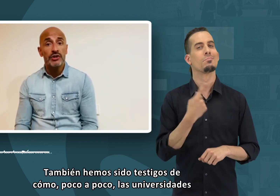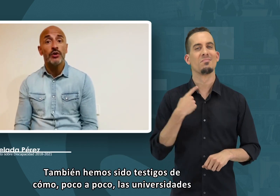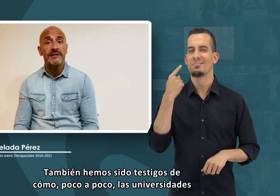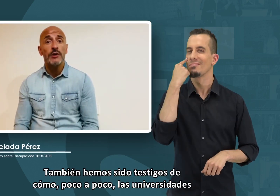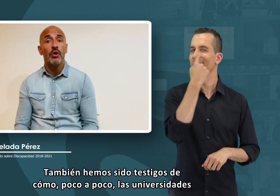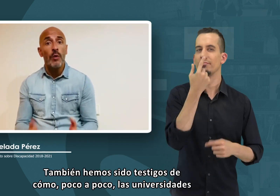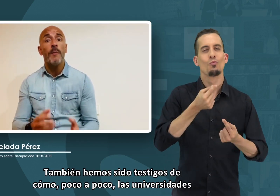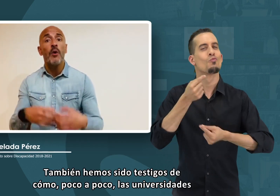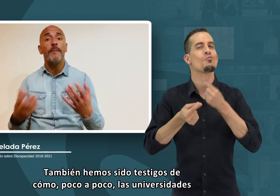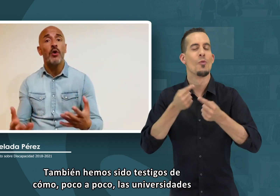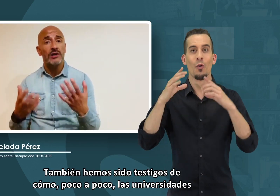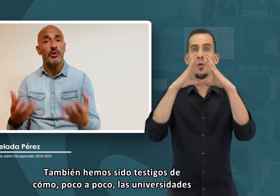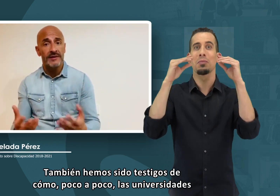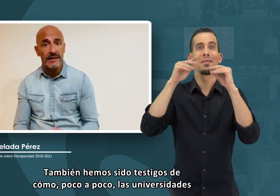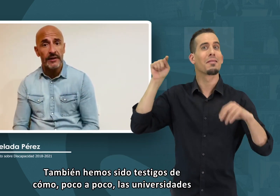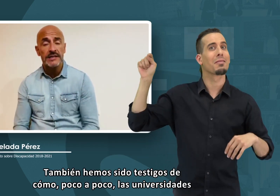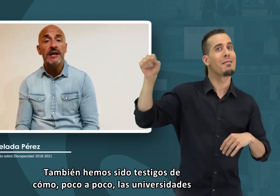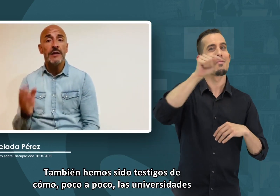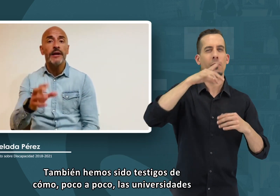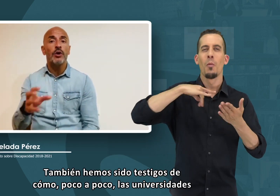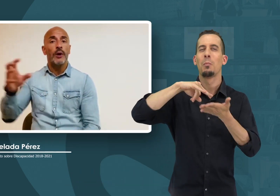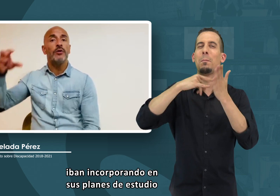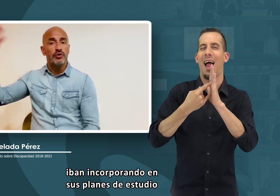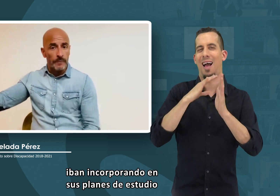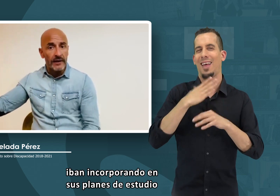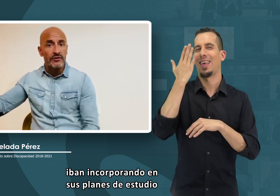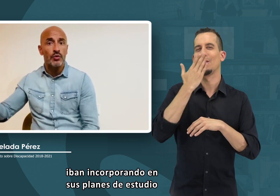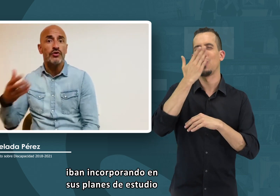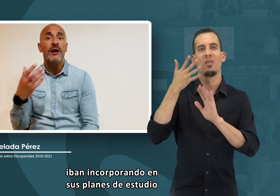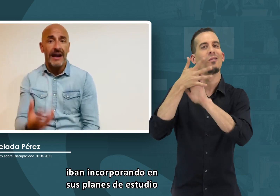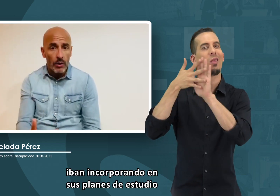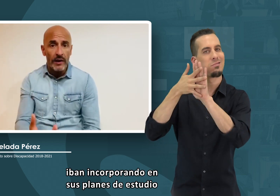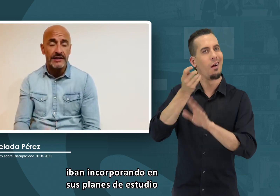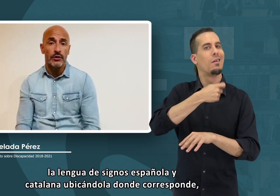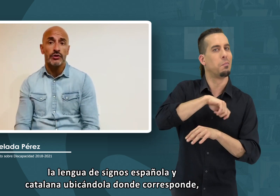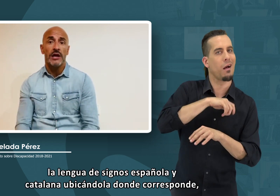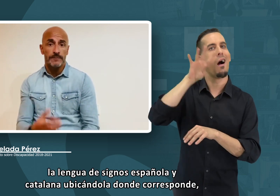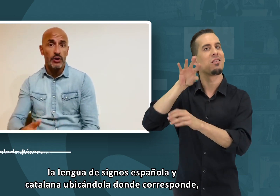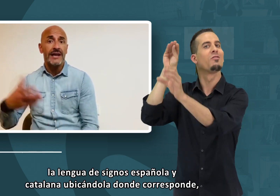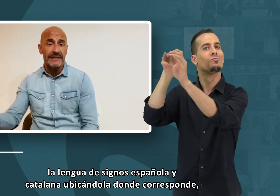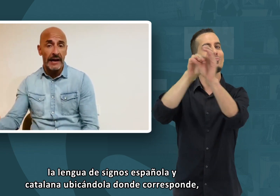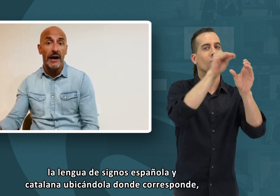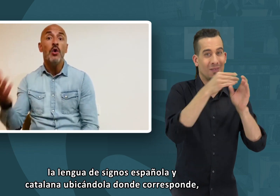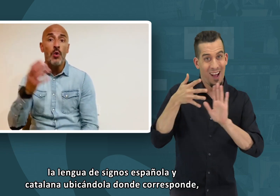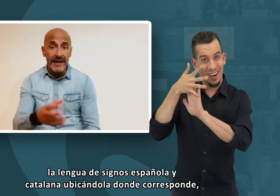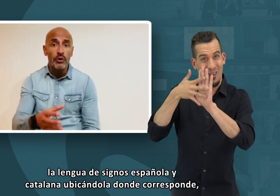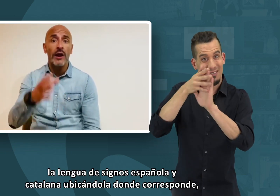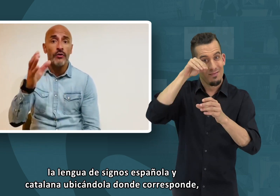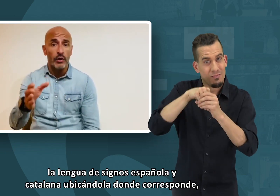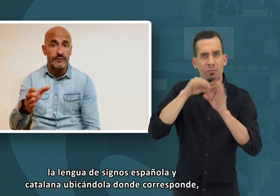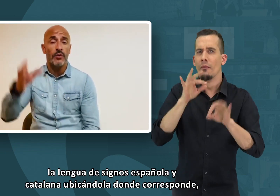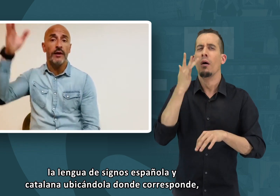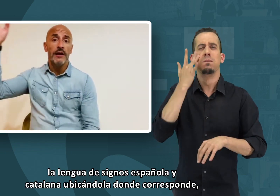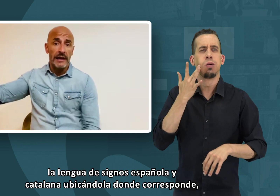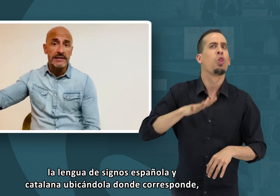También hemos sido testigo cómo poco a poco las universidades iban incorporando en sus planes de estudios la lengua de signos, española y catalana, ubicándola